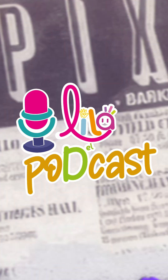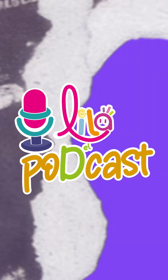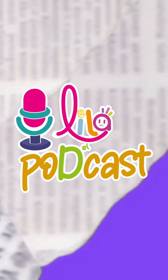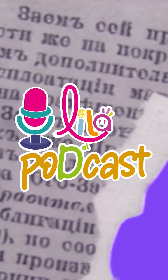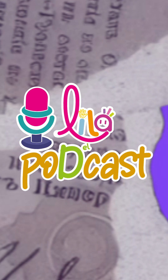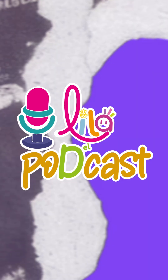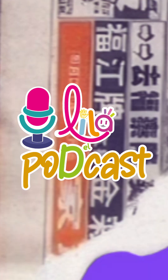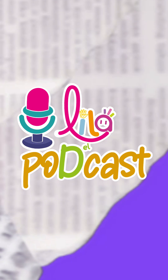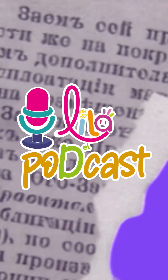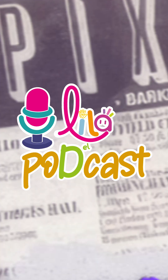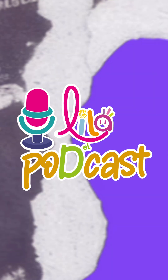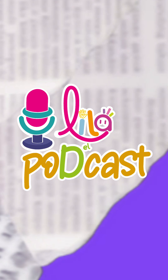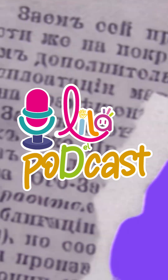dignidad.